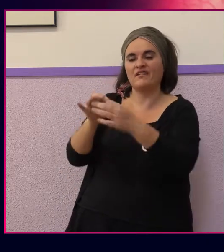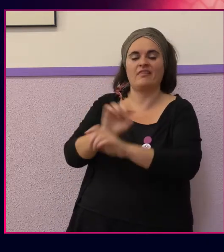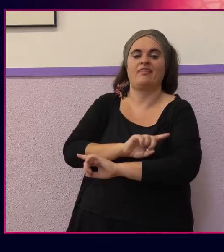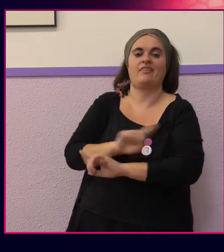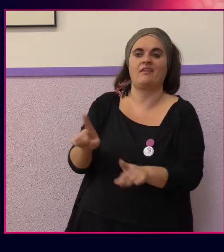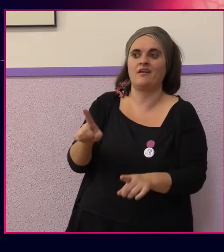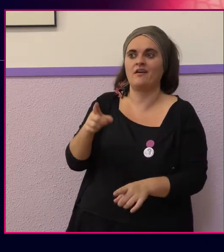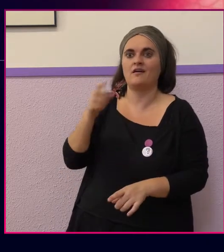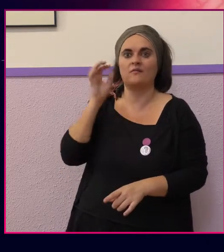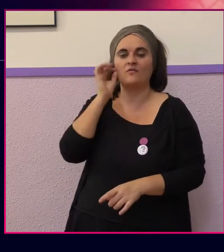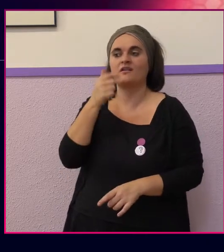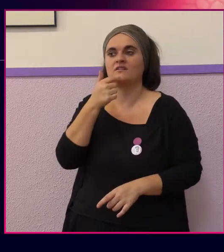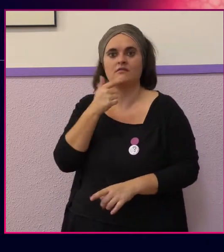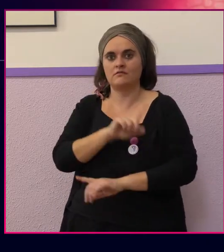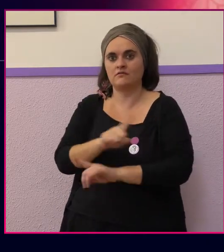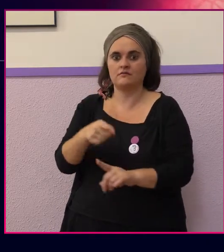sinesgarritasuna kentzerik.